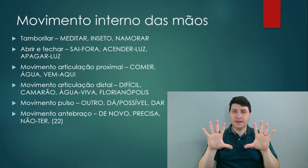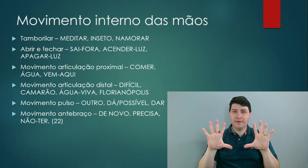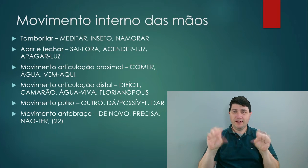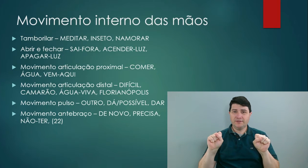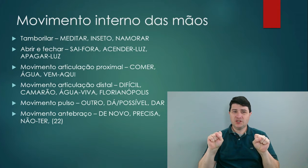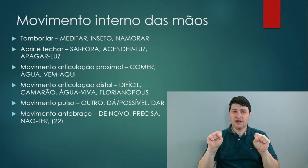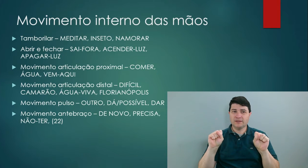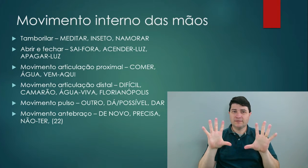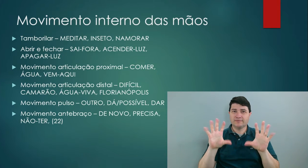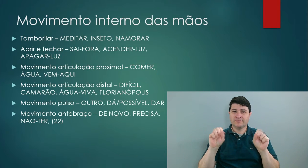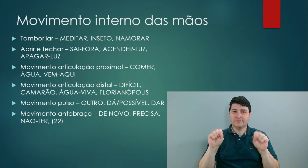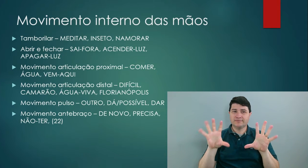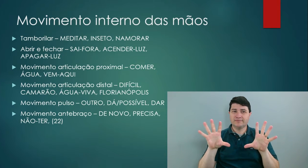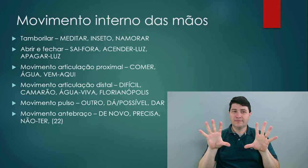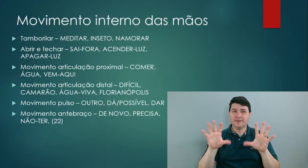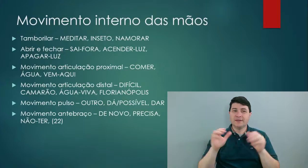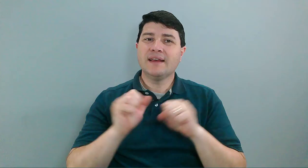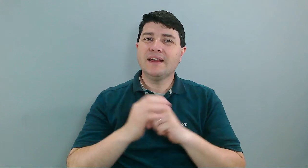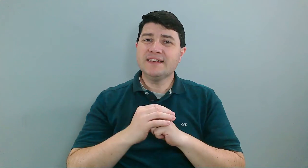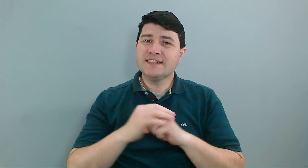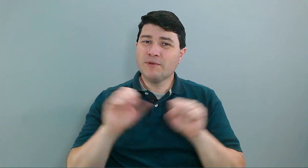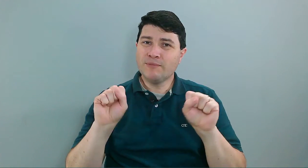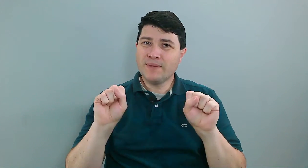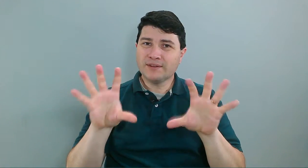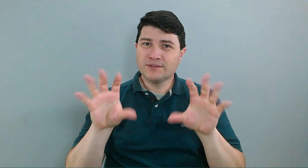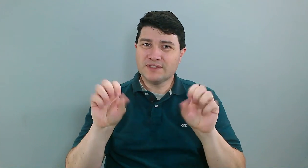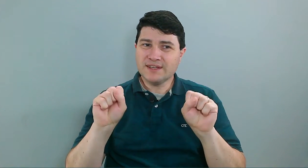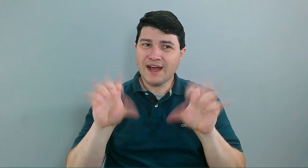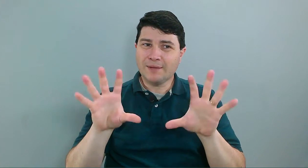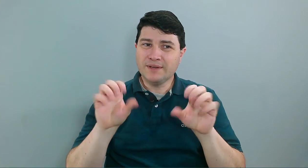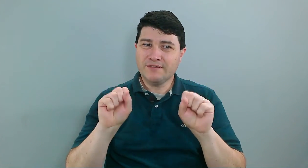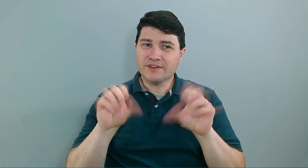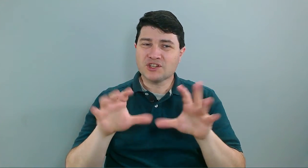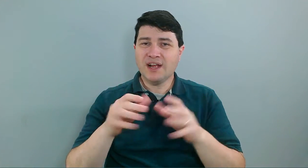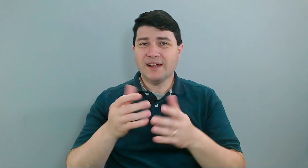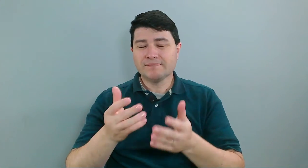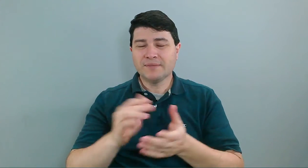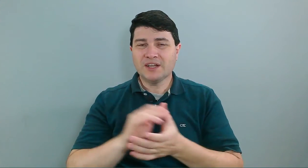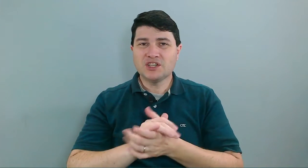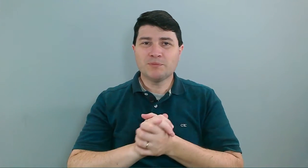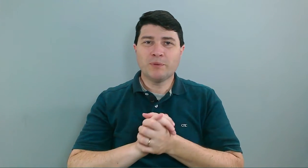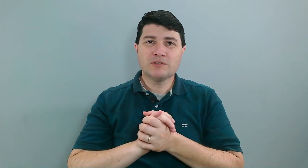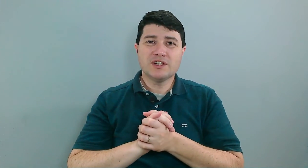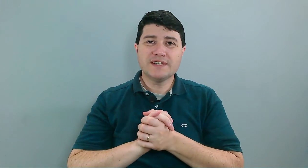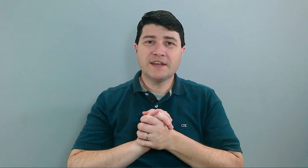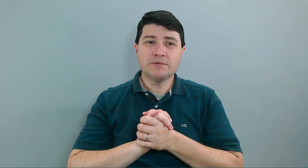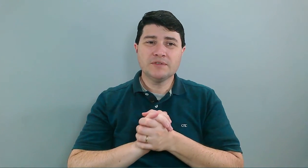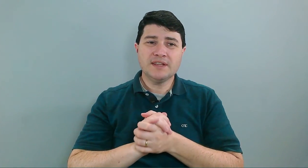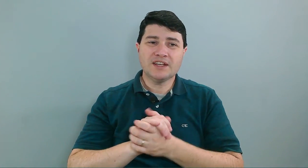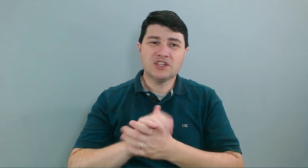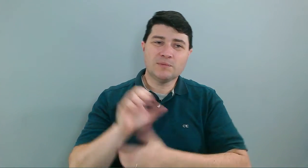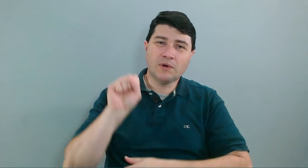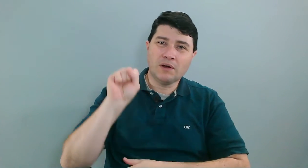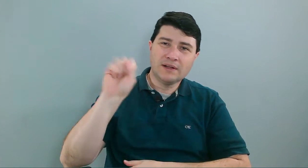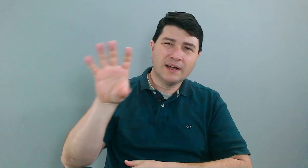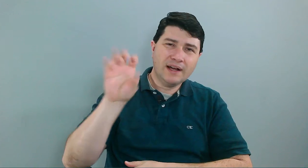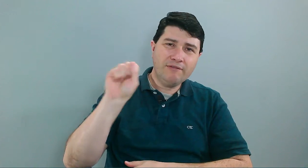aberto, fechado. Esse movimento de abrir e fechar, a gente pode utilizar em alguns sinais, tipo, ó, cai